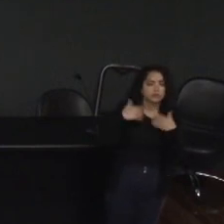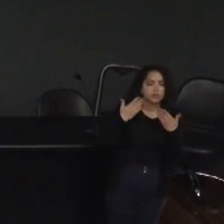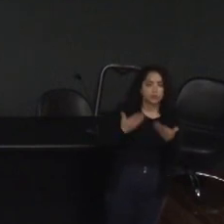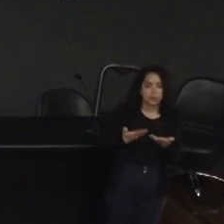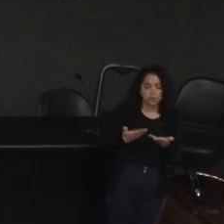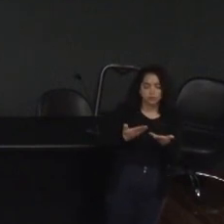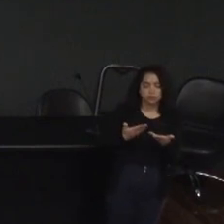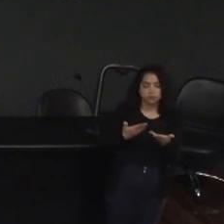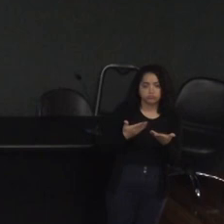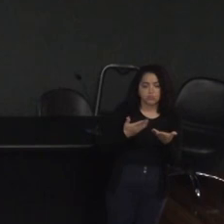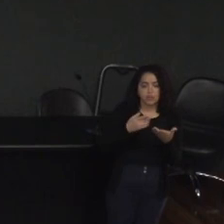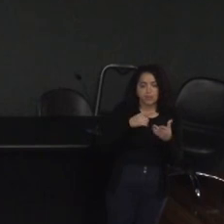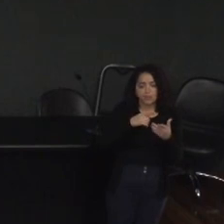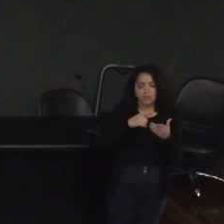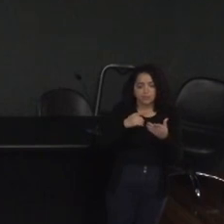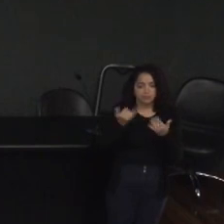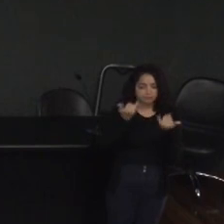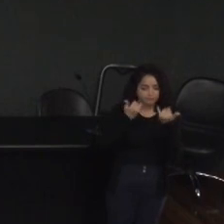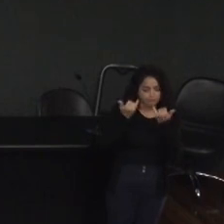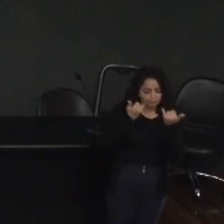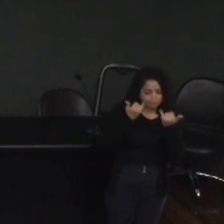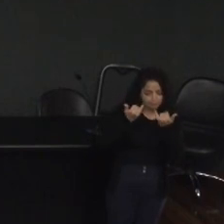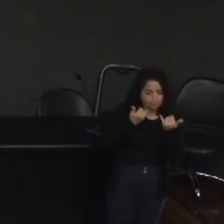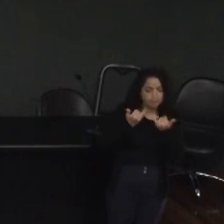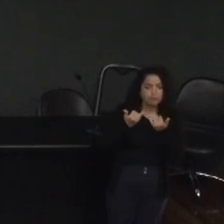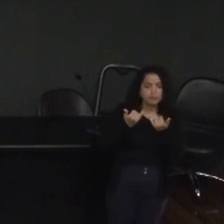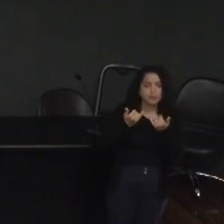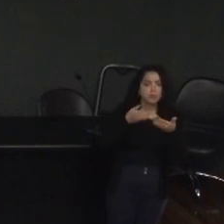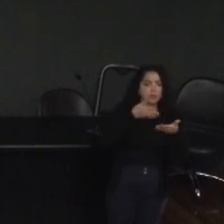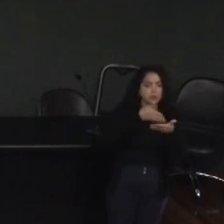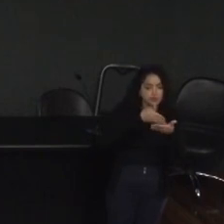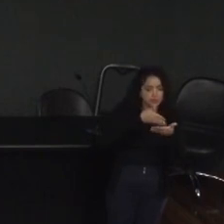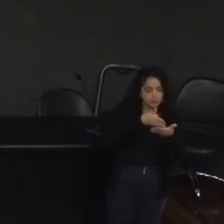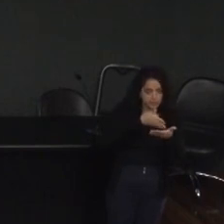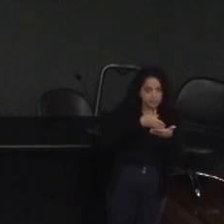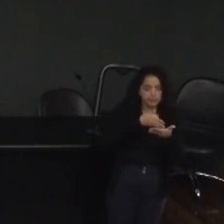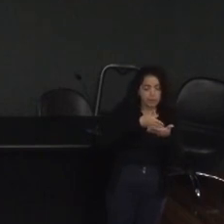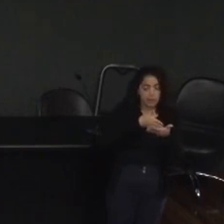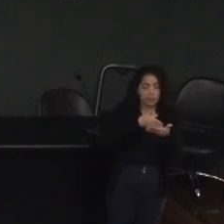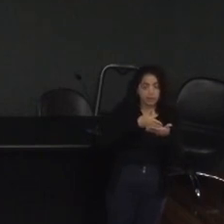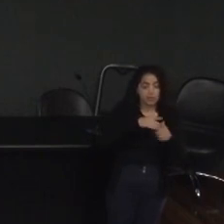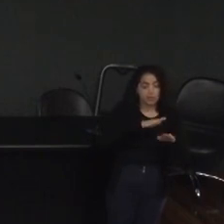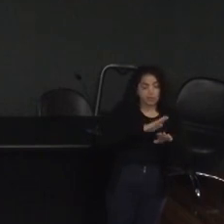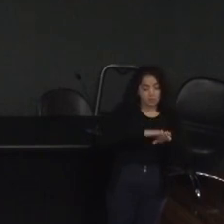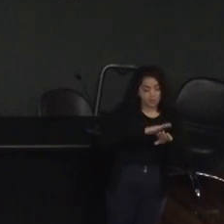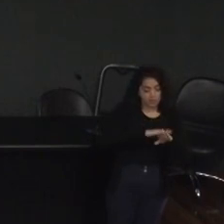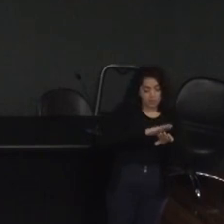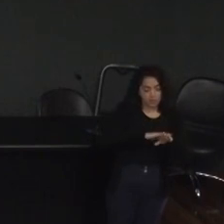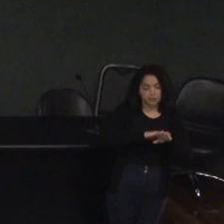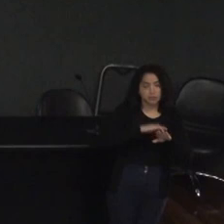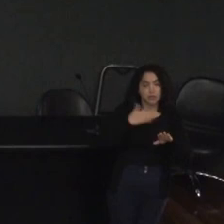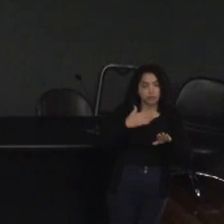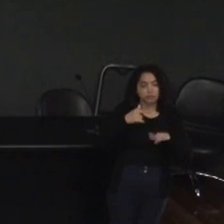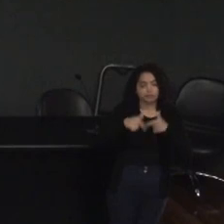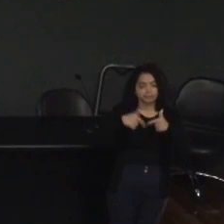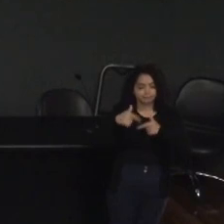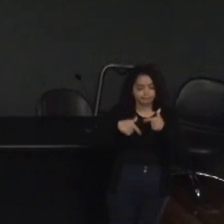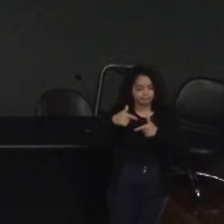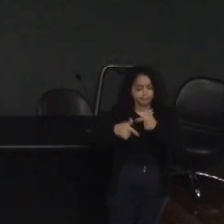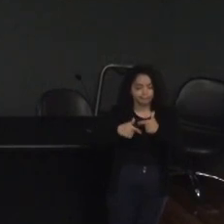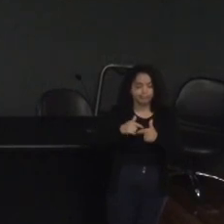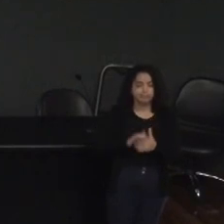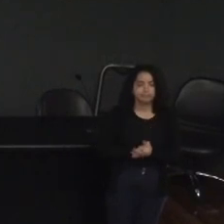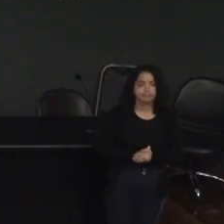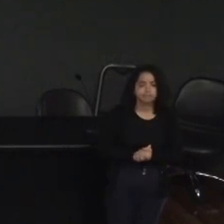daquelas informações de contrato e você pode limitar esse tratamento pelo operador em razão da atividade de operação dele